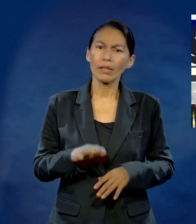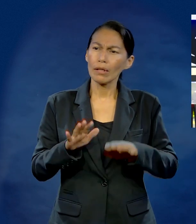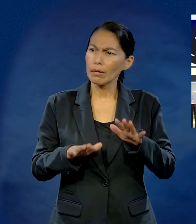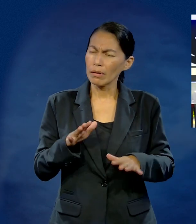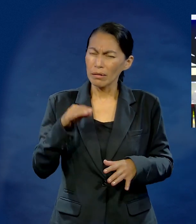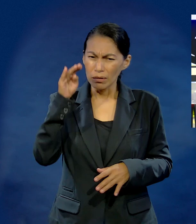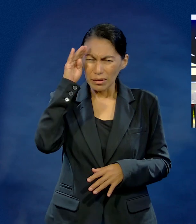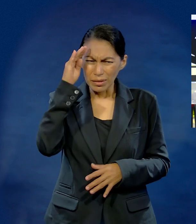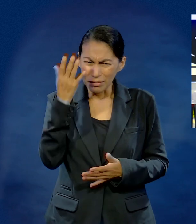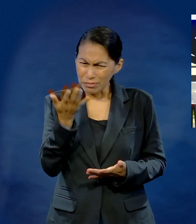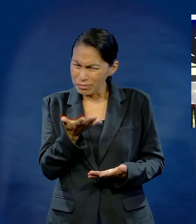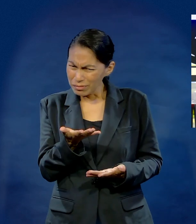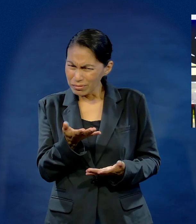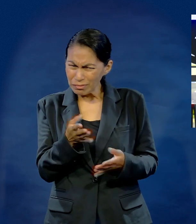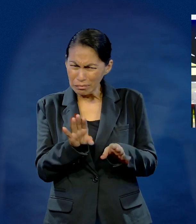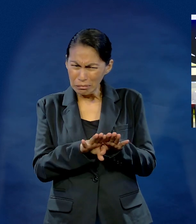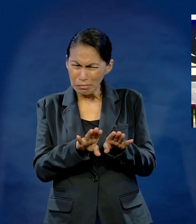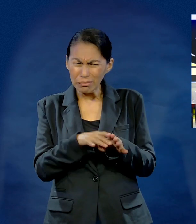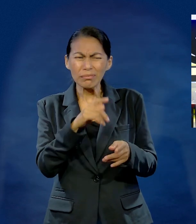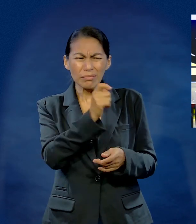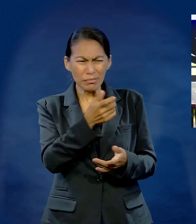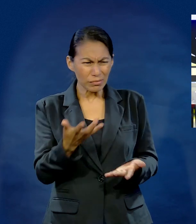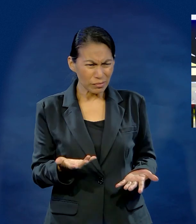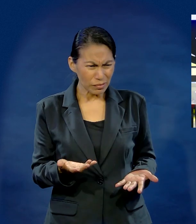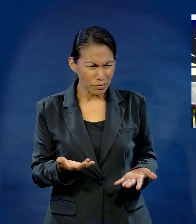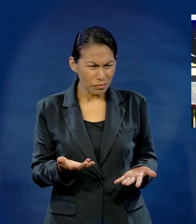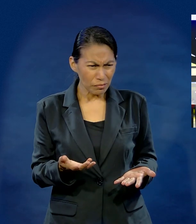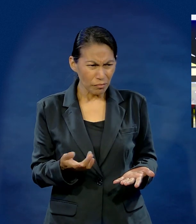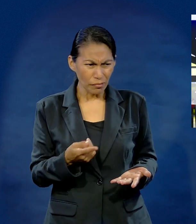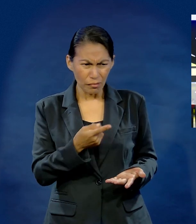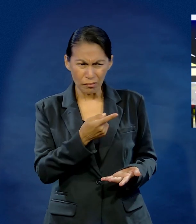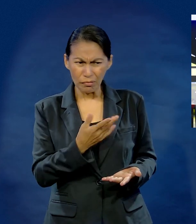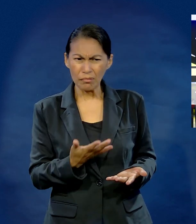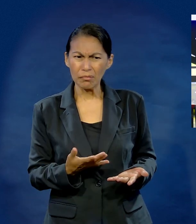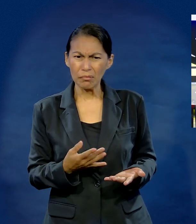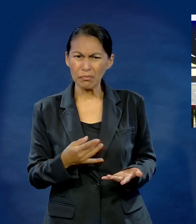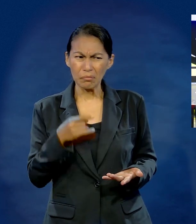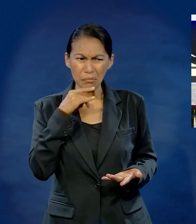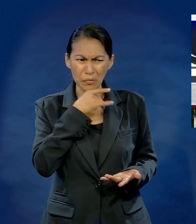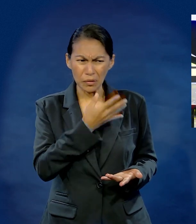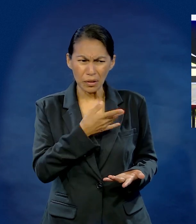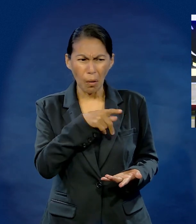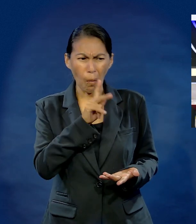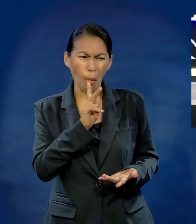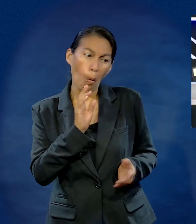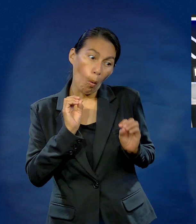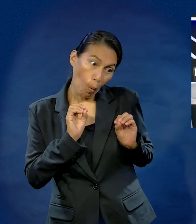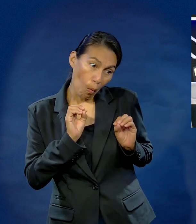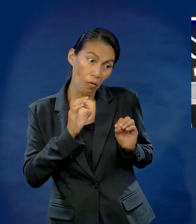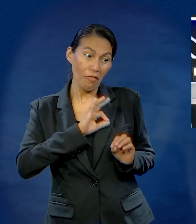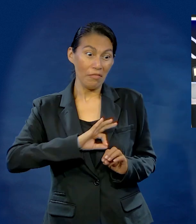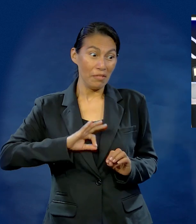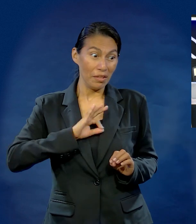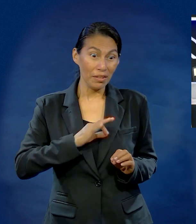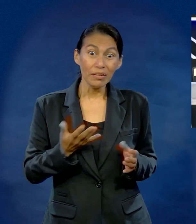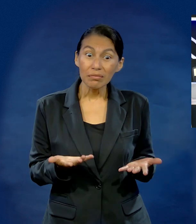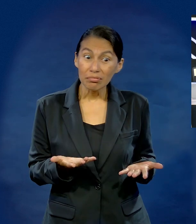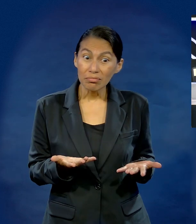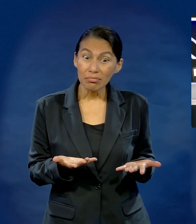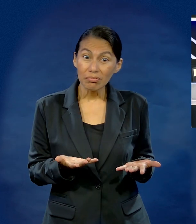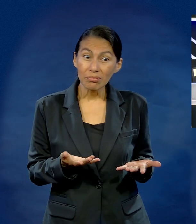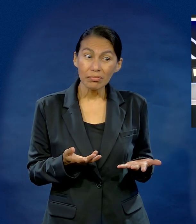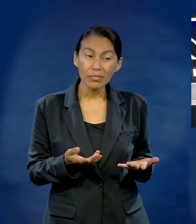porque se ven tan felices. Y uno llega a pensar, ¿cómo le hace para